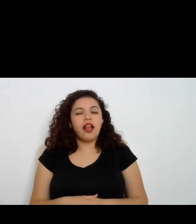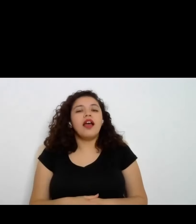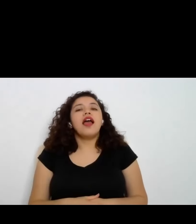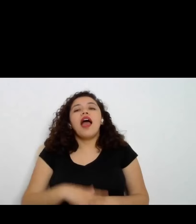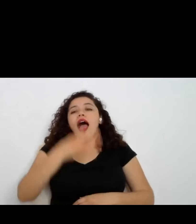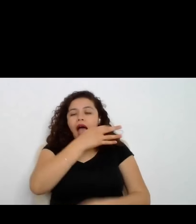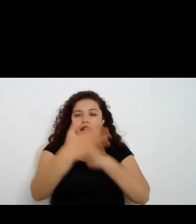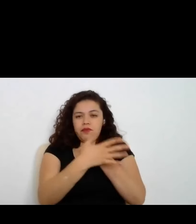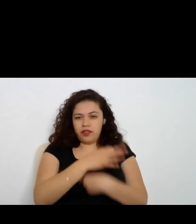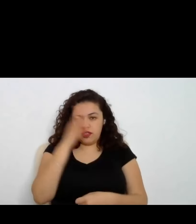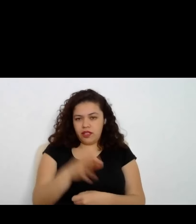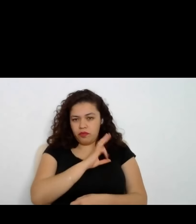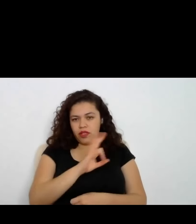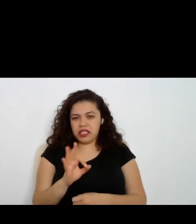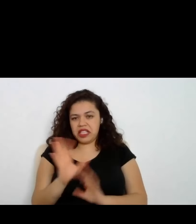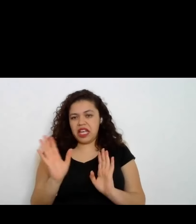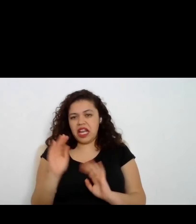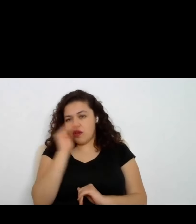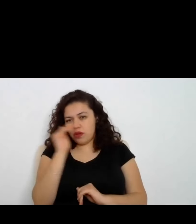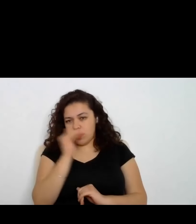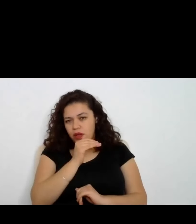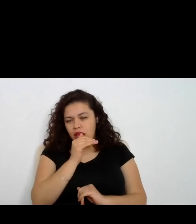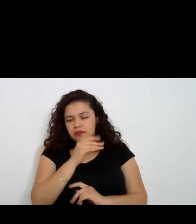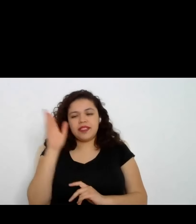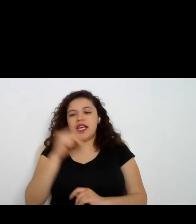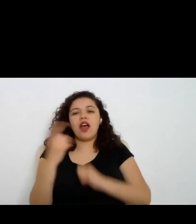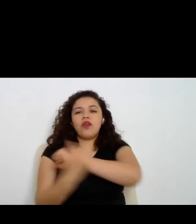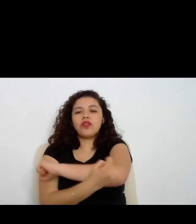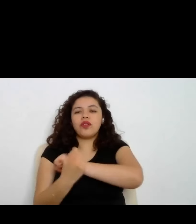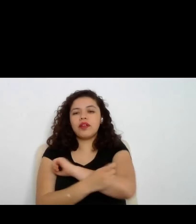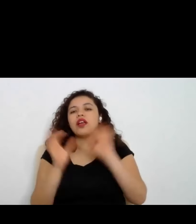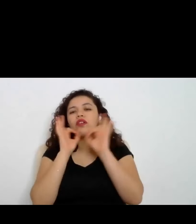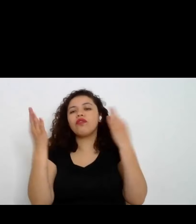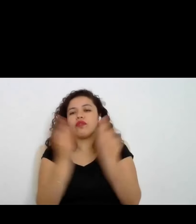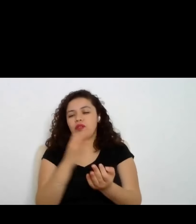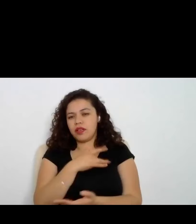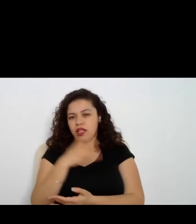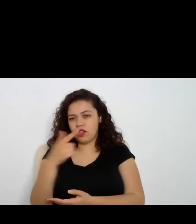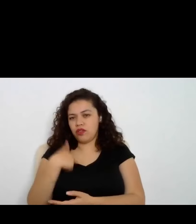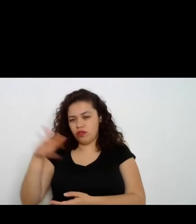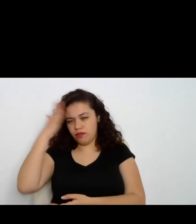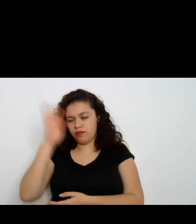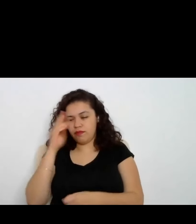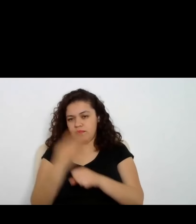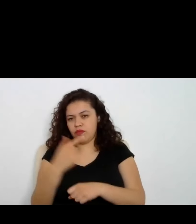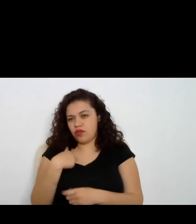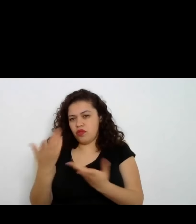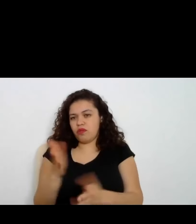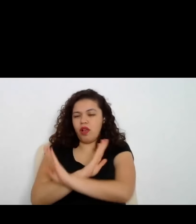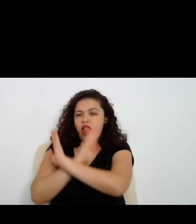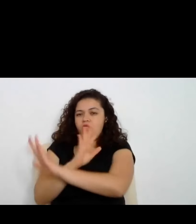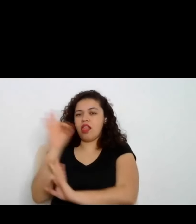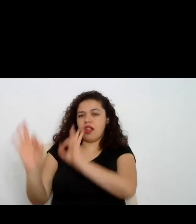puede ser tácito y el consentimiento lo puedo manifestar de manera tácita cuando yo titular no me opongo al